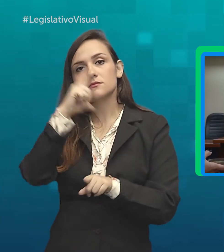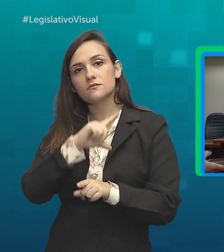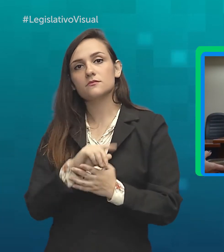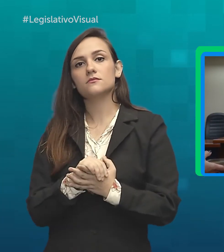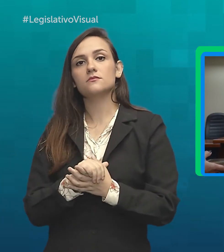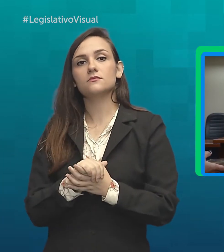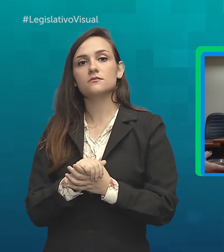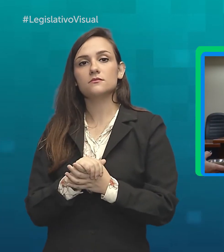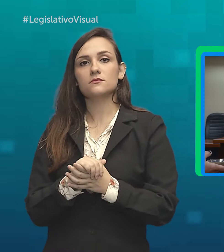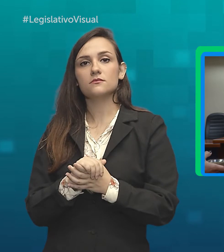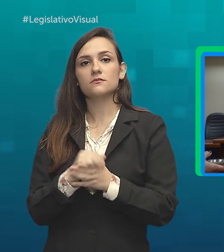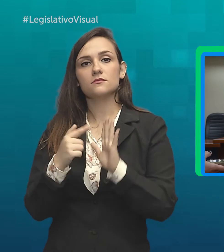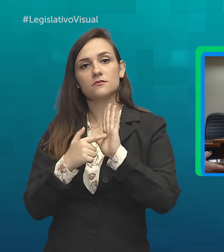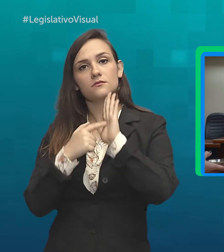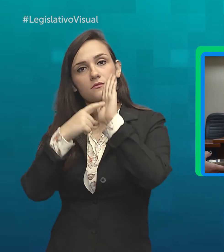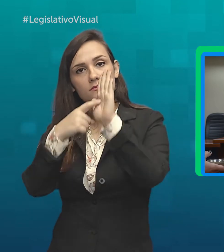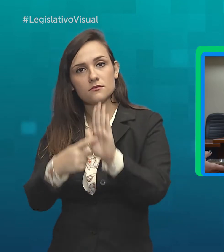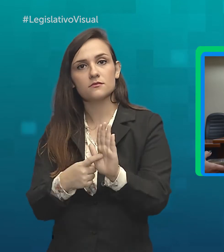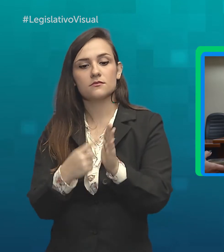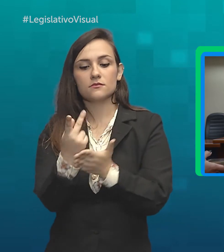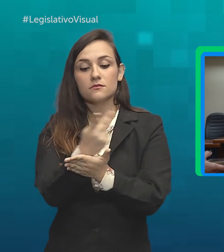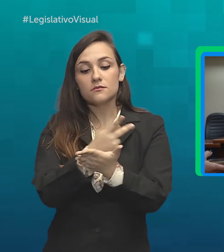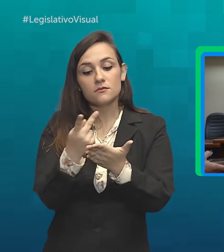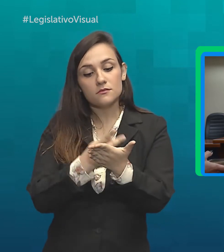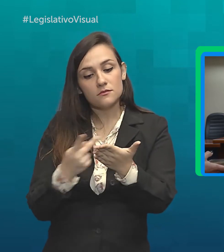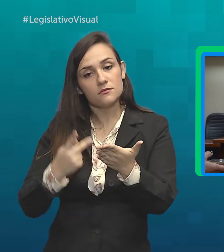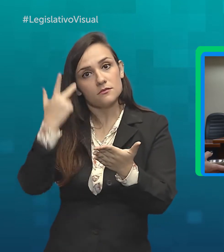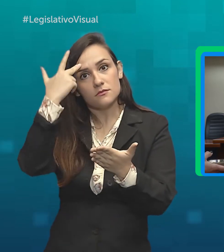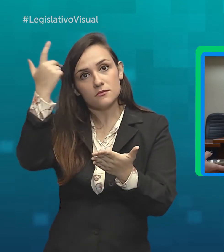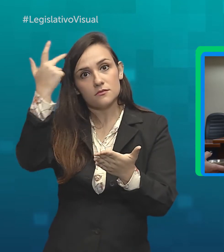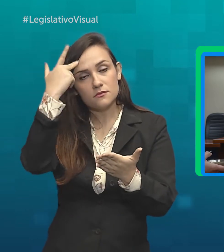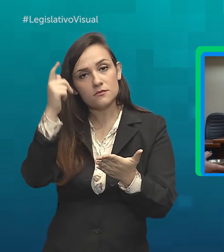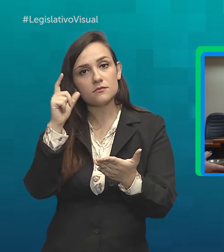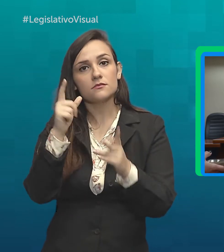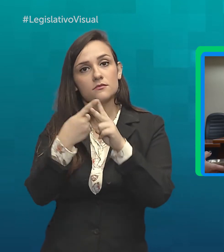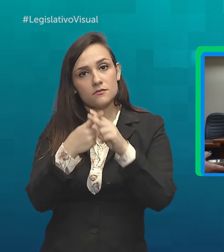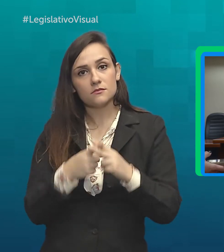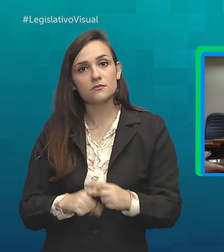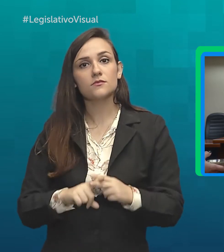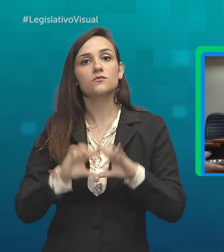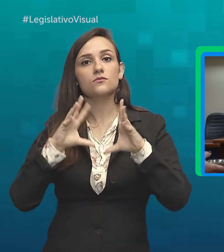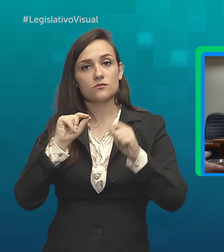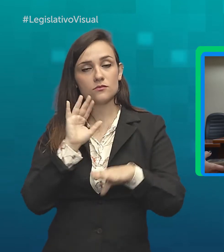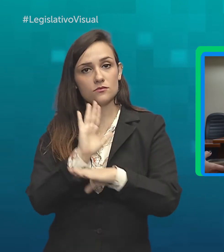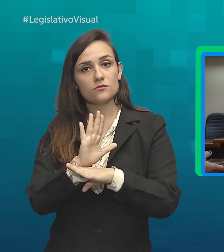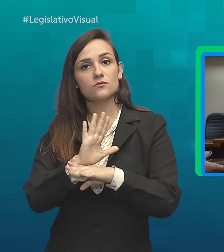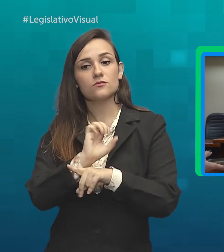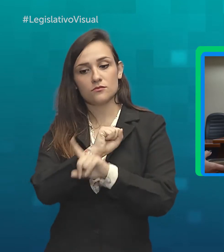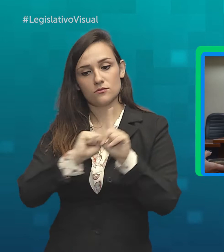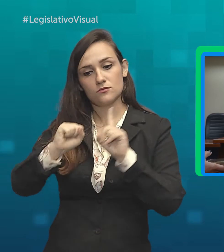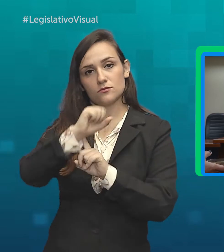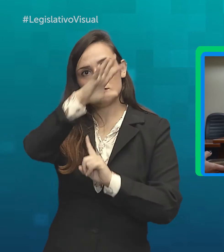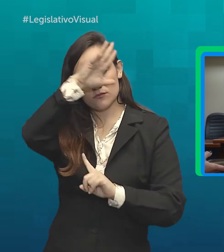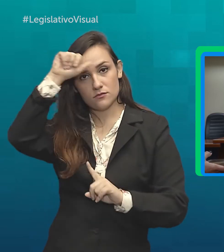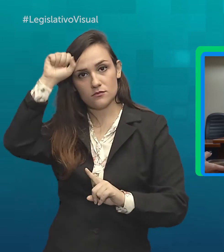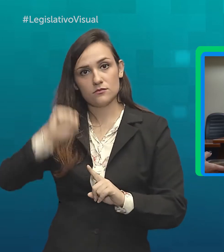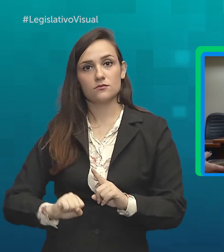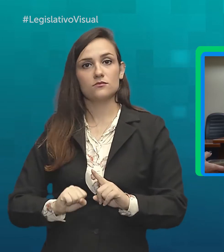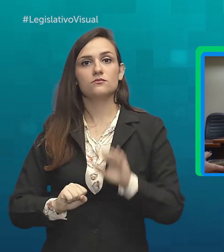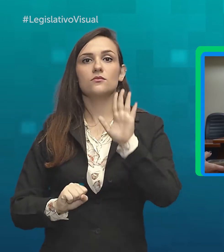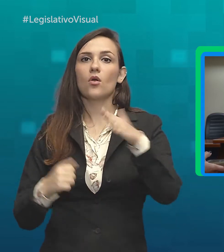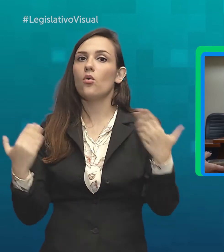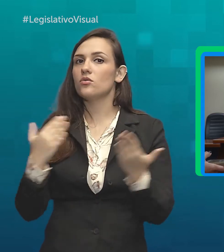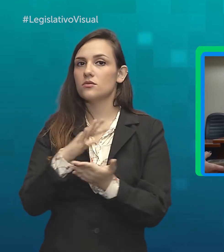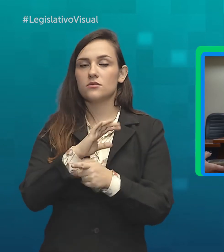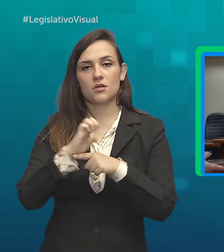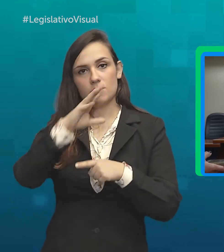e para que a gente possa apresentar realmente um parecer com tranquilidade e aquilo que melhor atende a sociedade sul-mato-grossense. Hoje o